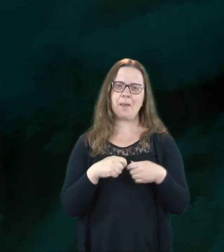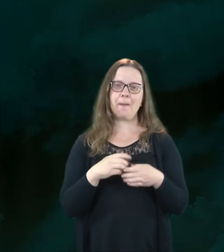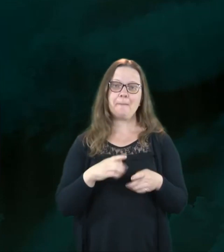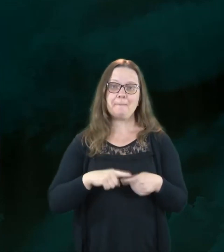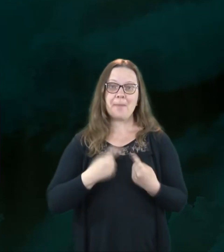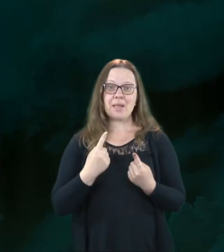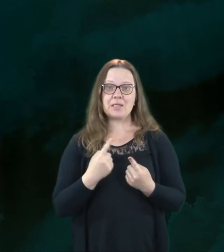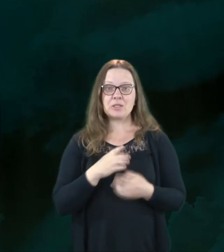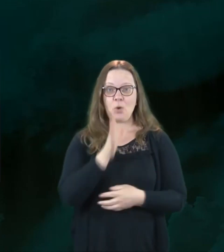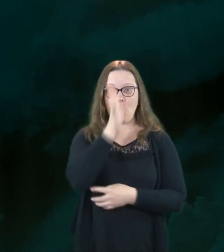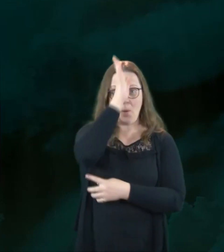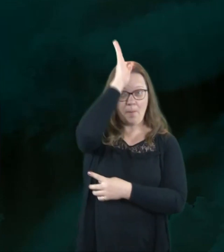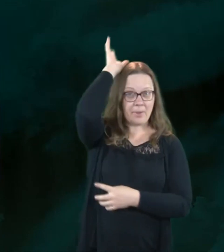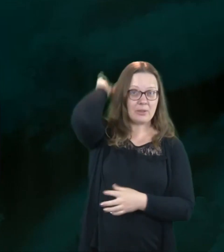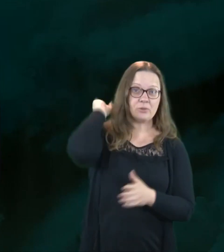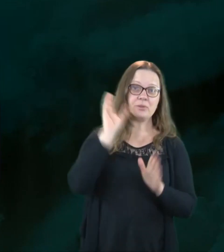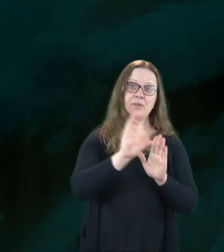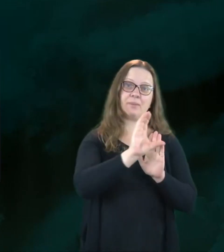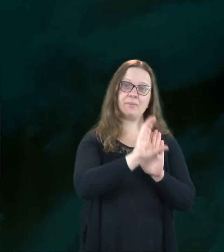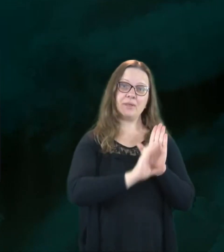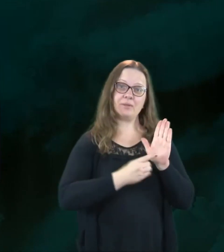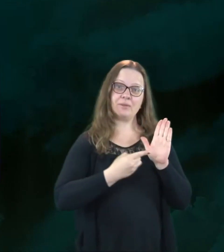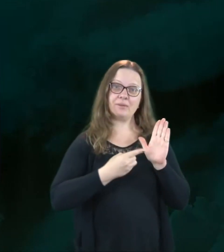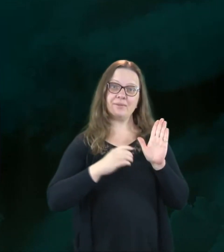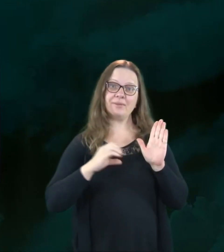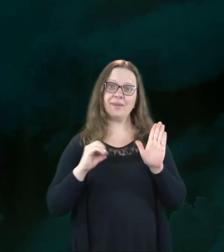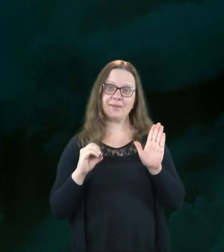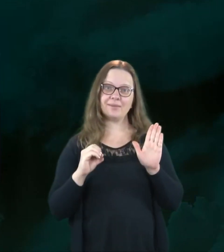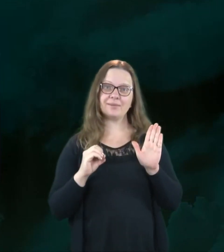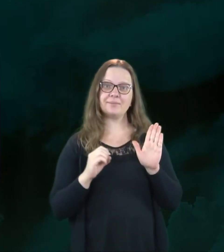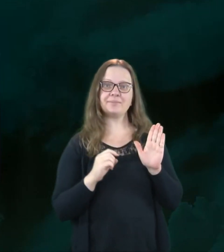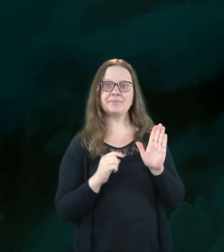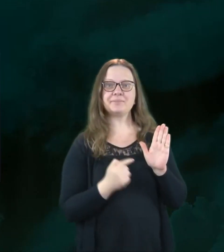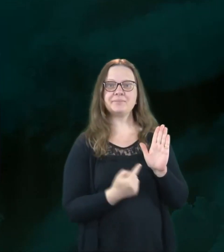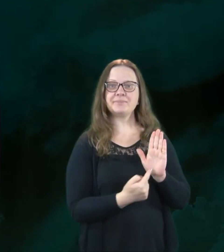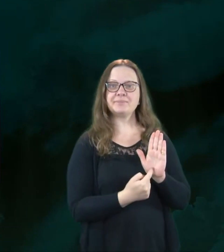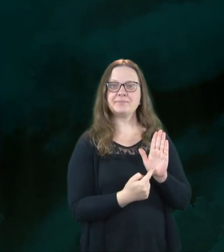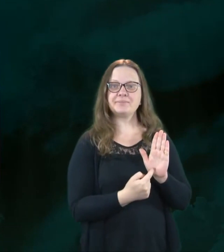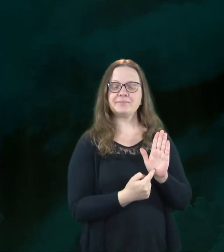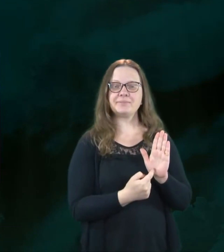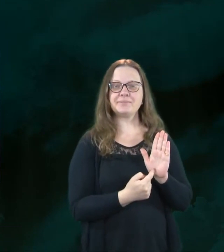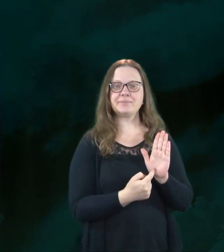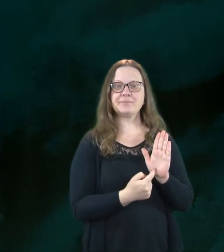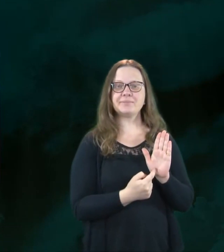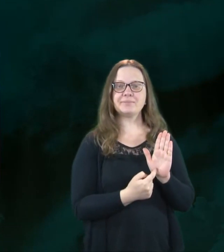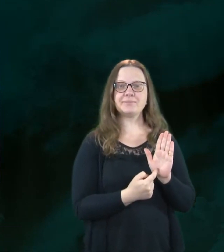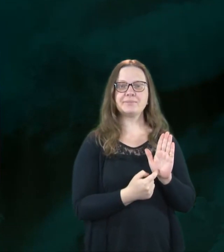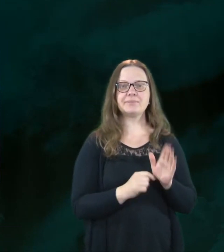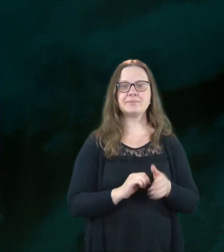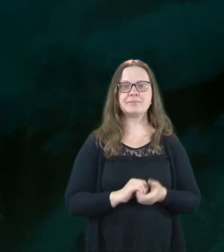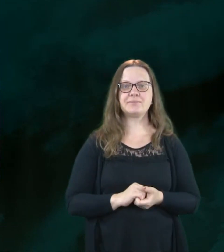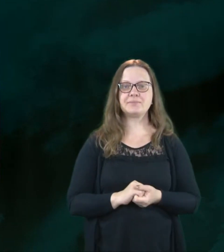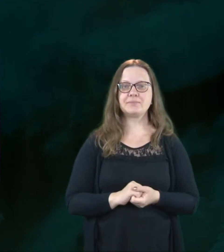pelo menos preciso terminar aqui, o que eu não consegui terminar, falo na outra mensagem. Romanos